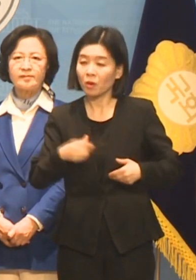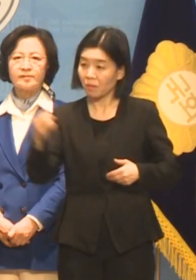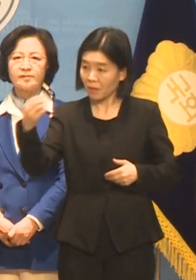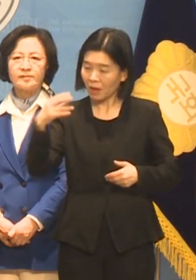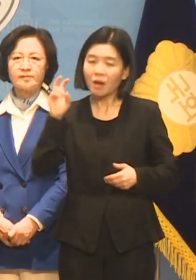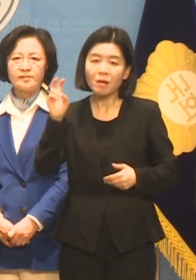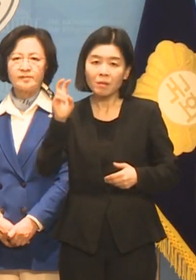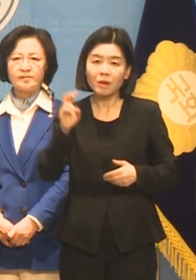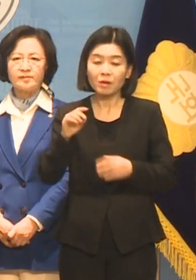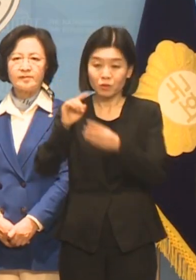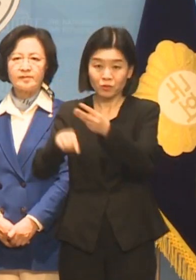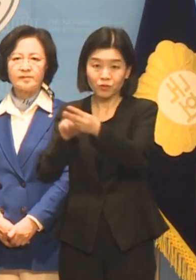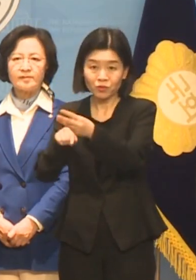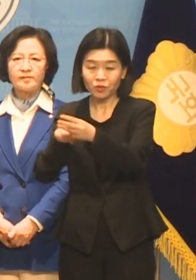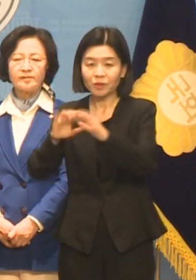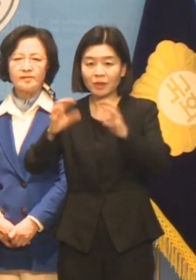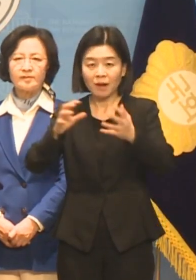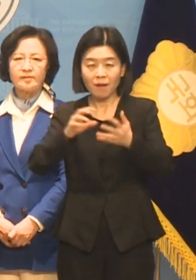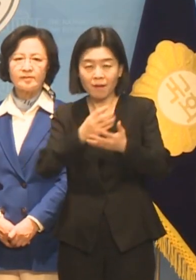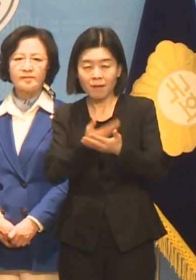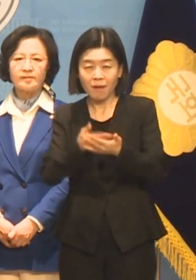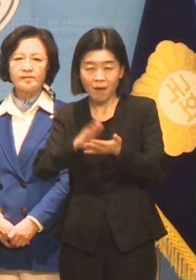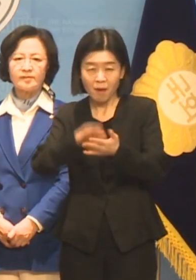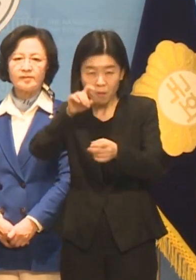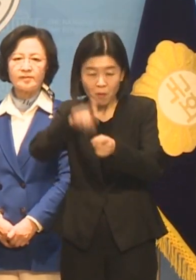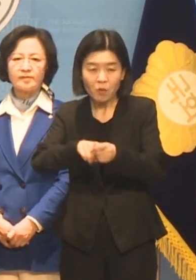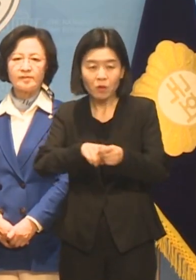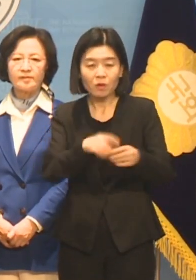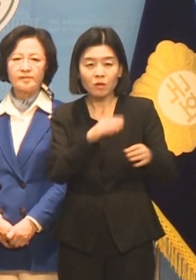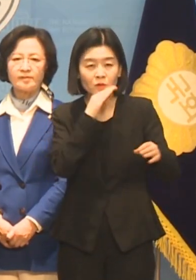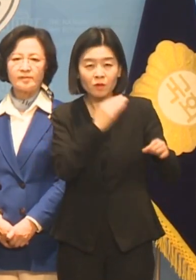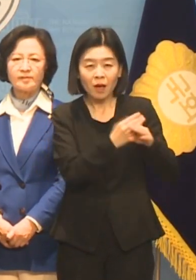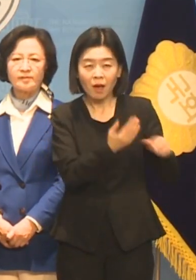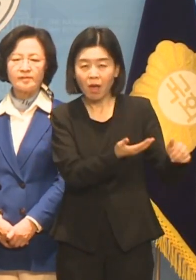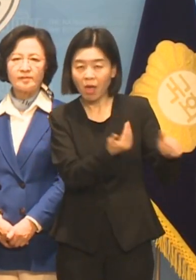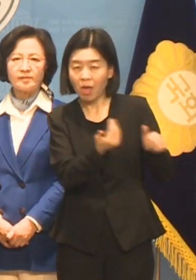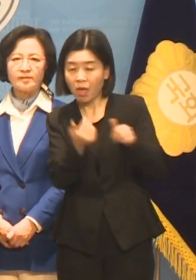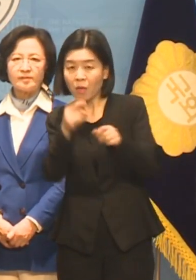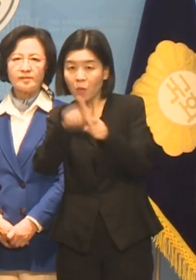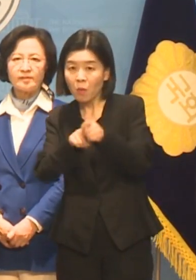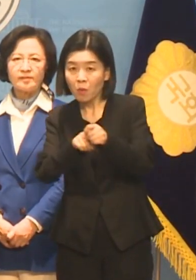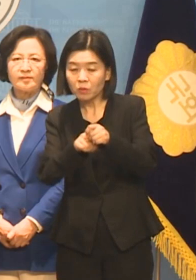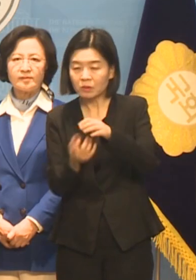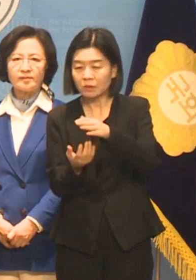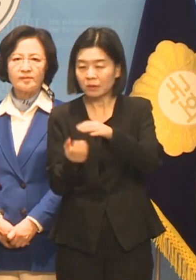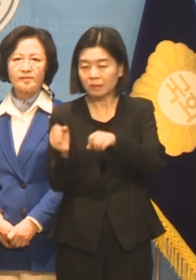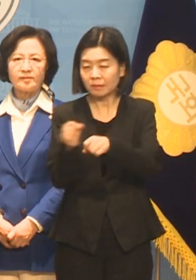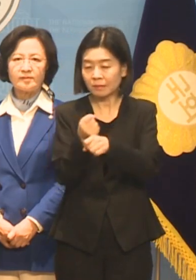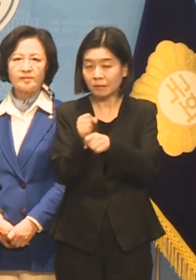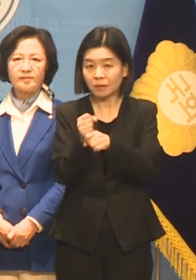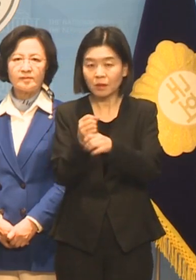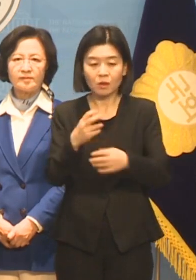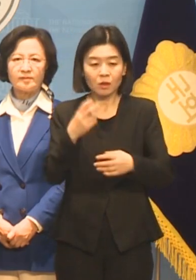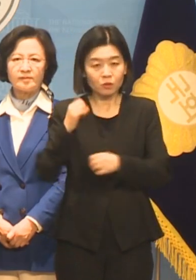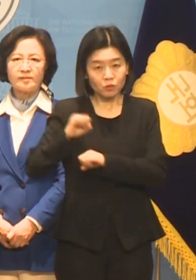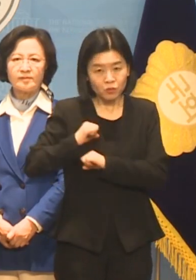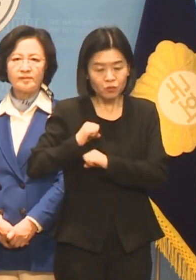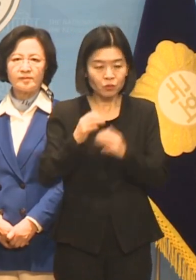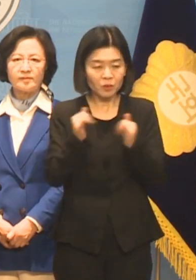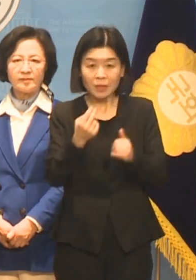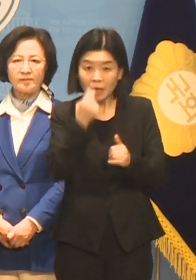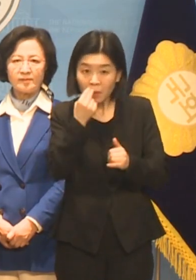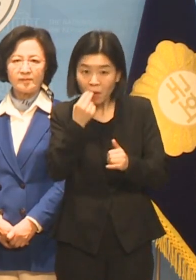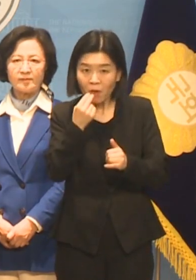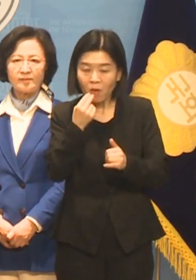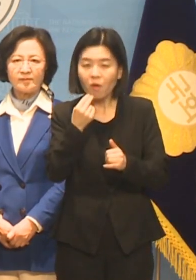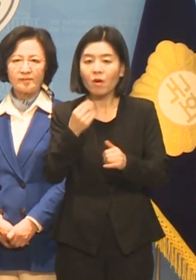정당화하기 위해 북한을 의도적으로 도발하는 작전을 수행하였으며 군과 국민의 생명을 정치적 도구로